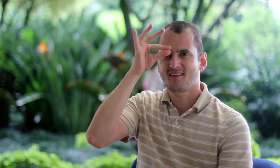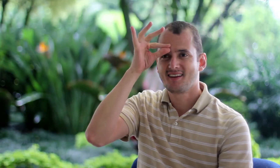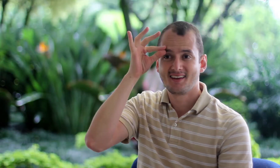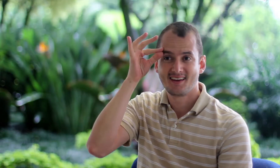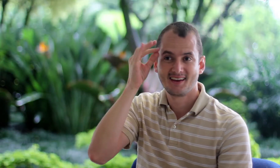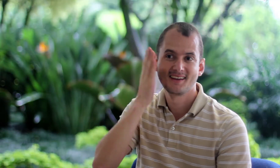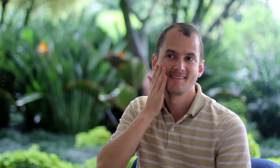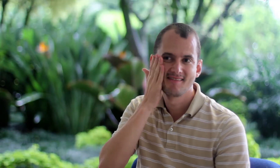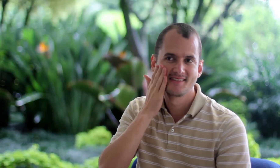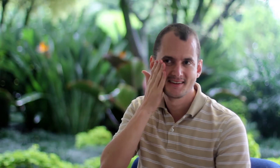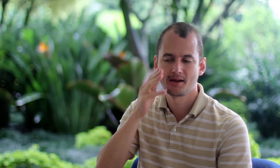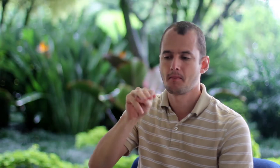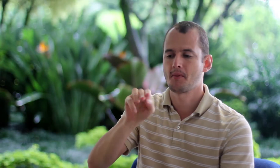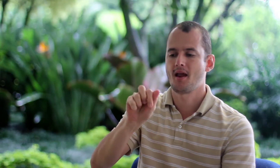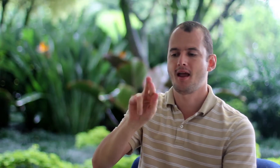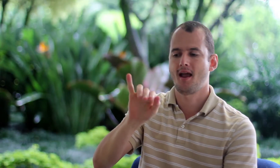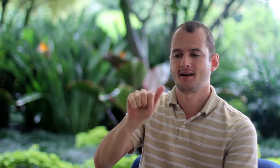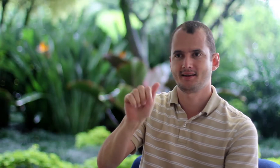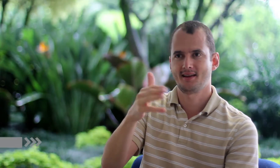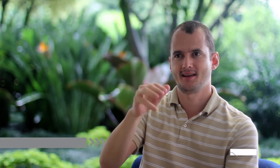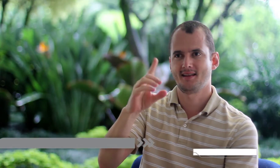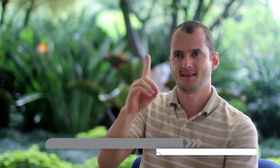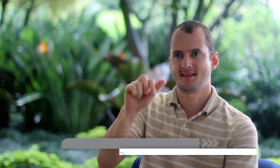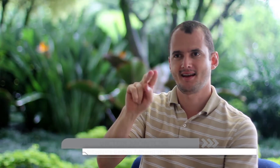María Daniela,